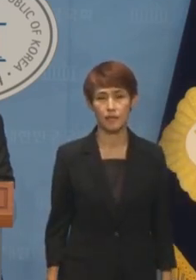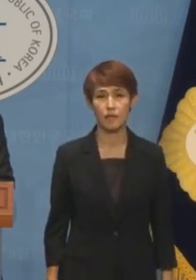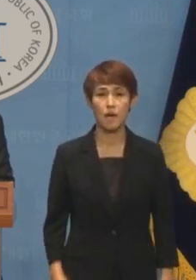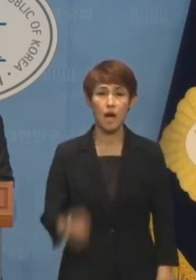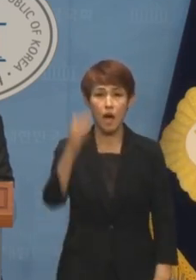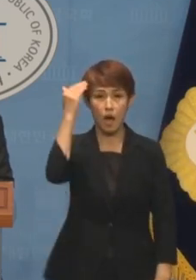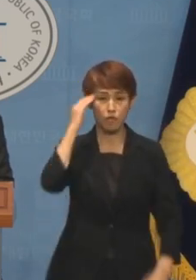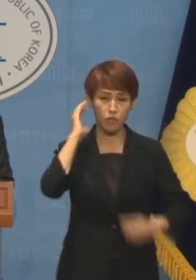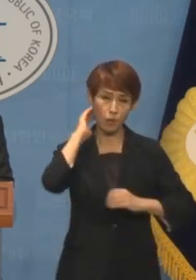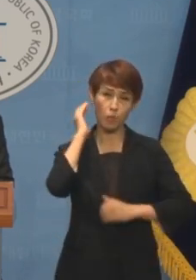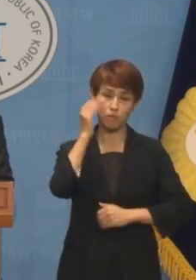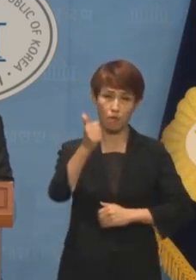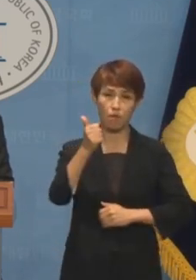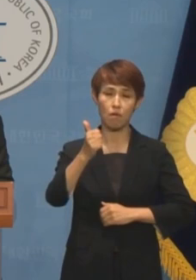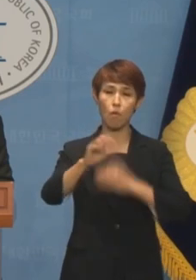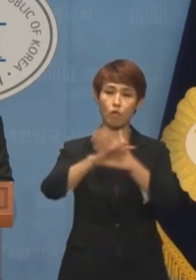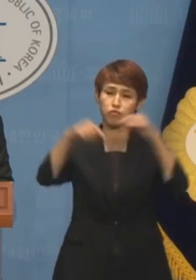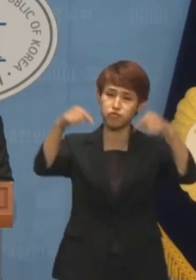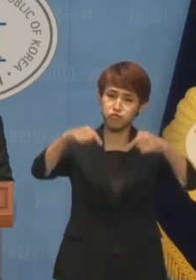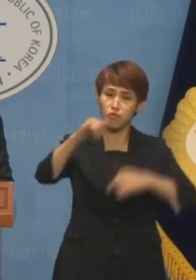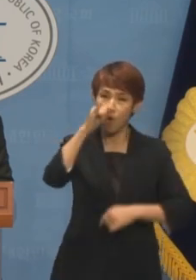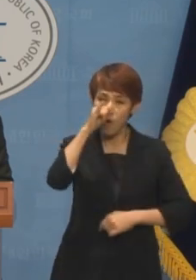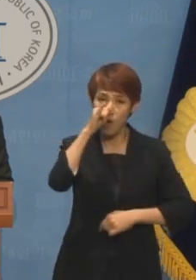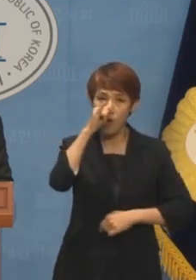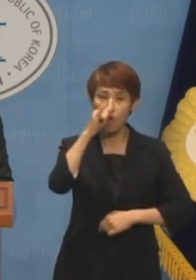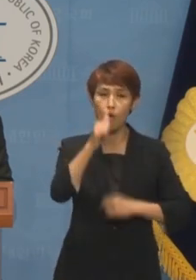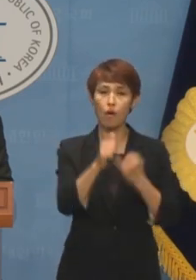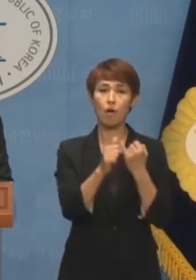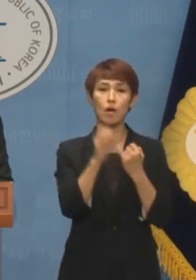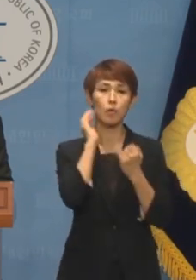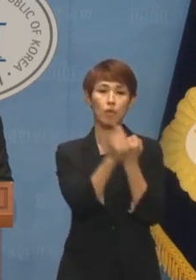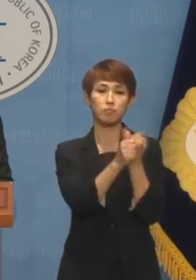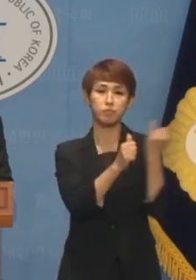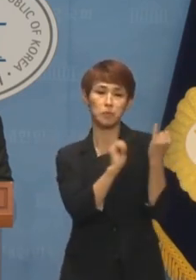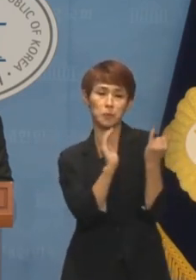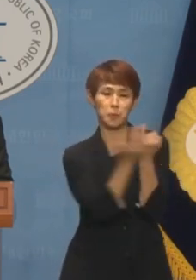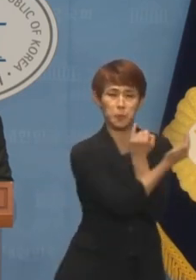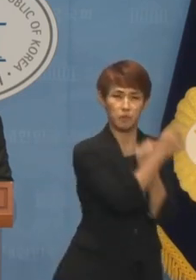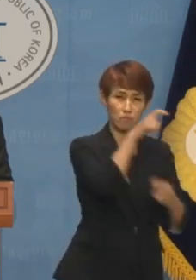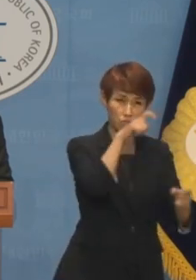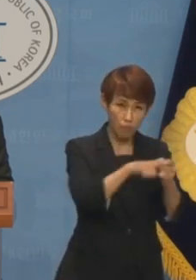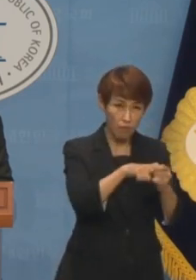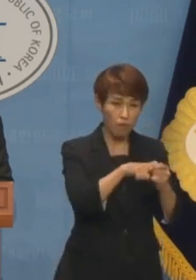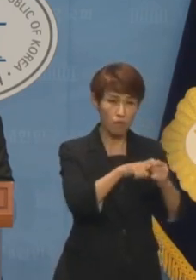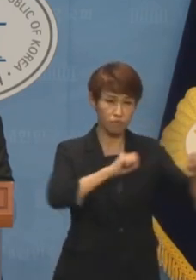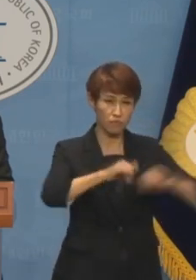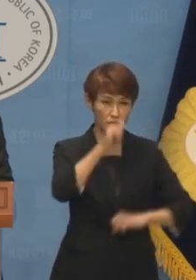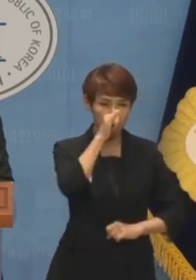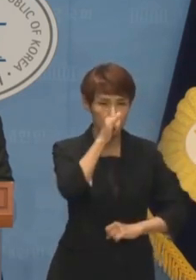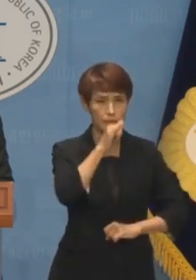대한민국 대통령의 외교가 김건희 여사의 방탄을 위한 수단으로 전락한 점 또한 대단히